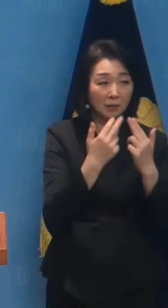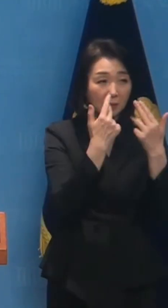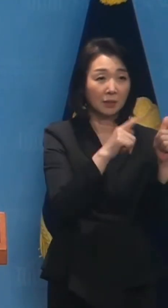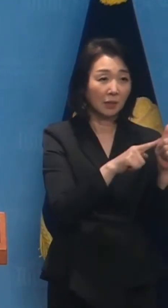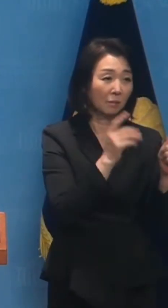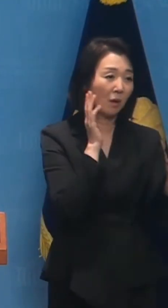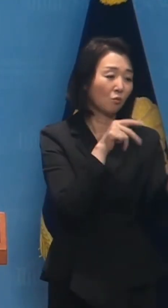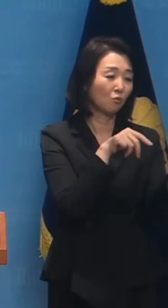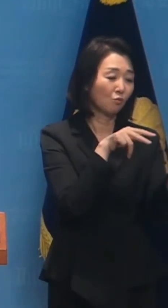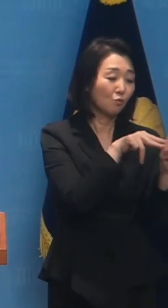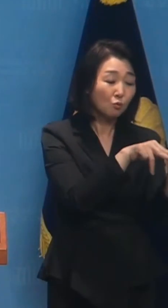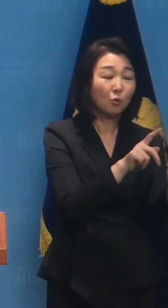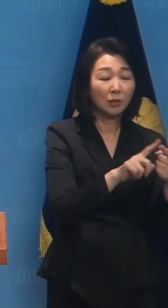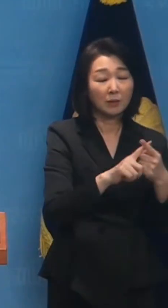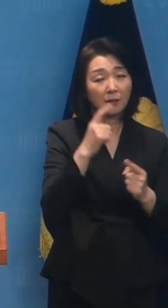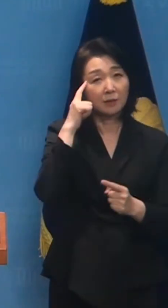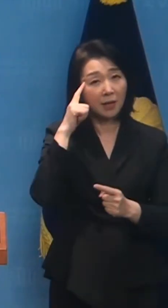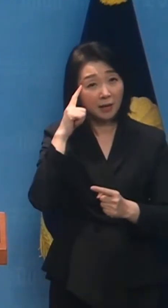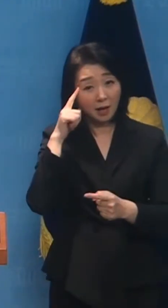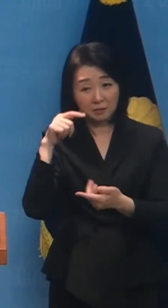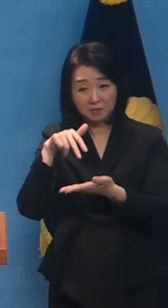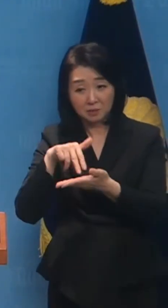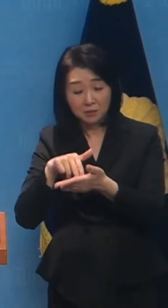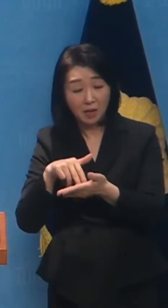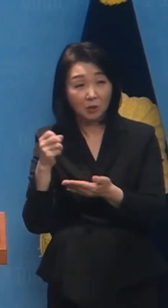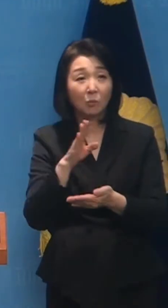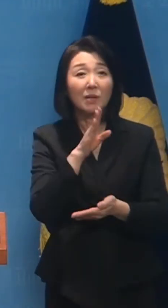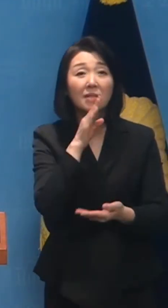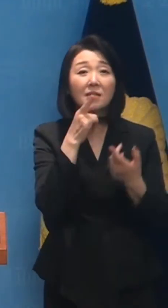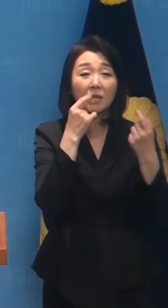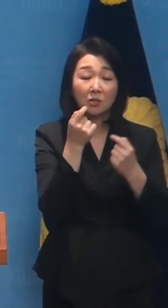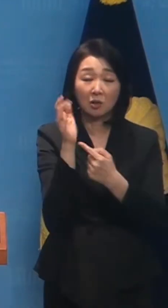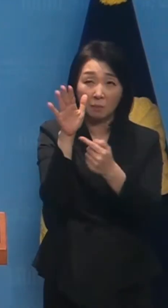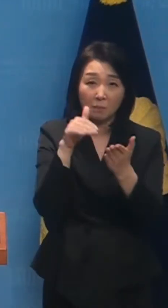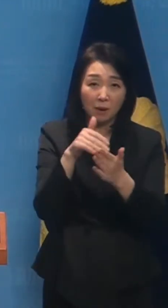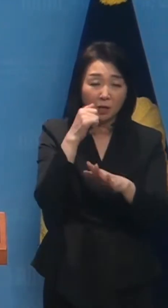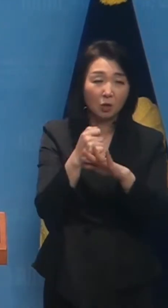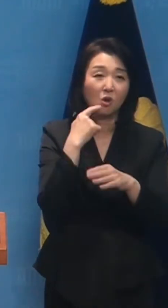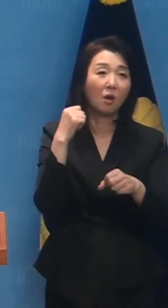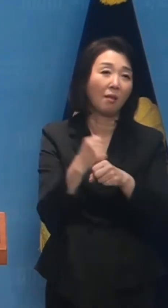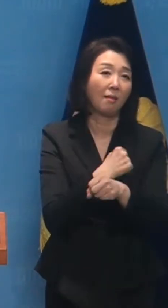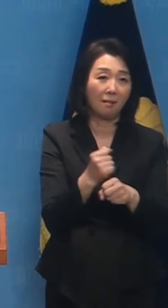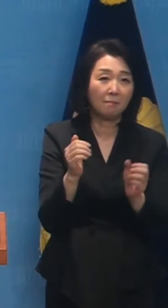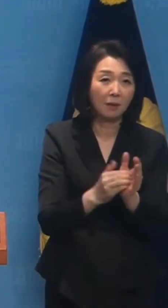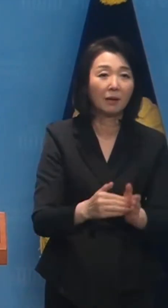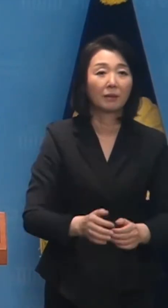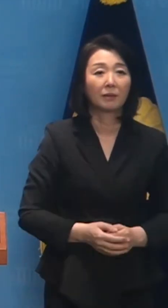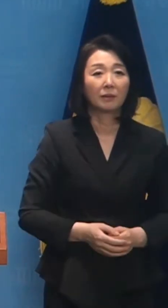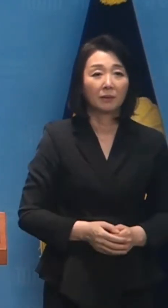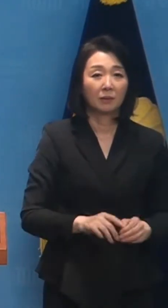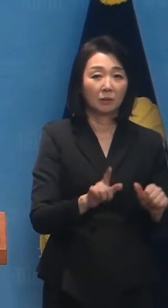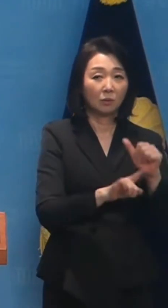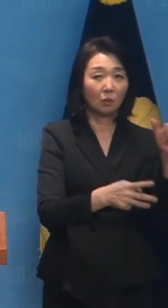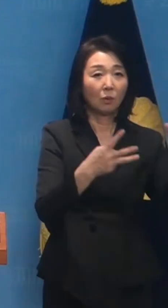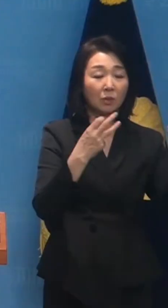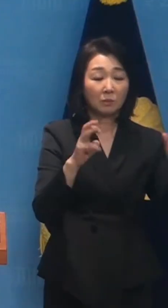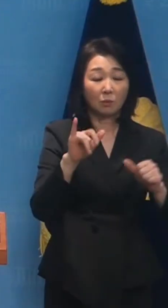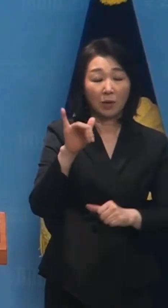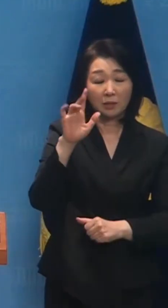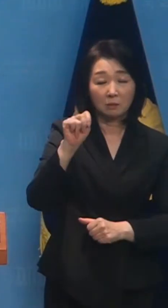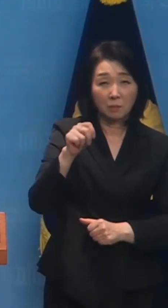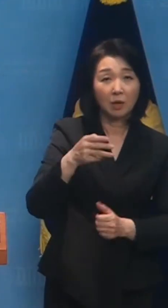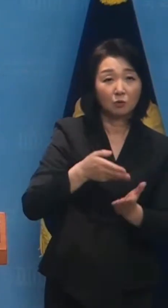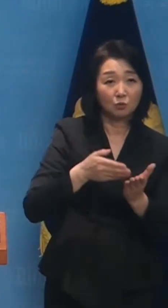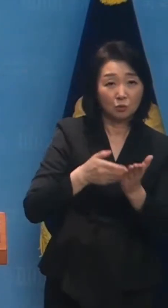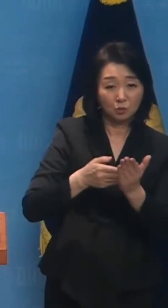대선 후보를 대상으로 자신의 견해를 마치 사실처럼 발언하여 허위사실을 언급하였습니다. 또한 5월 13일 YTN